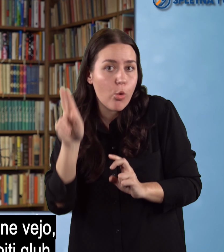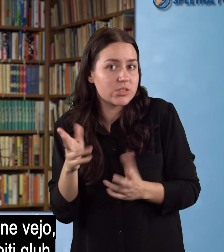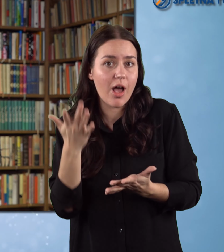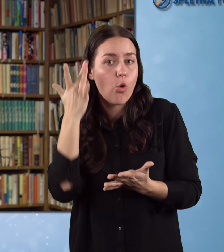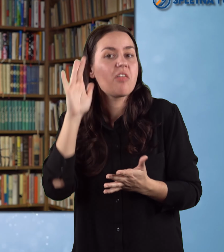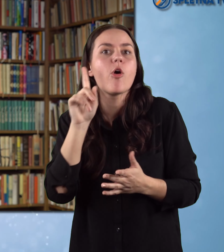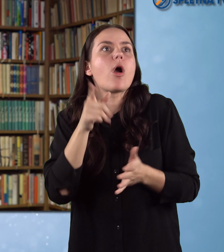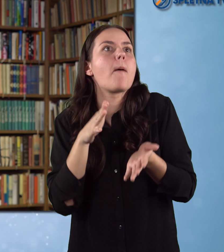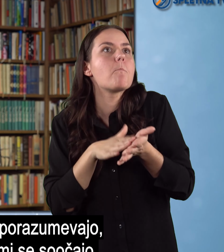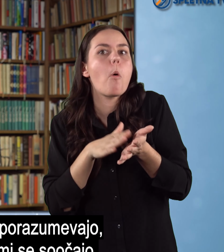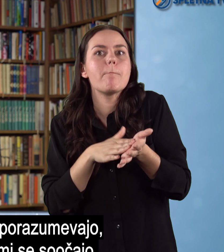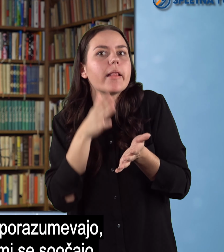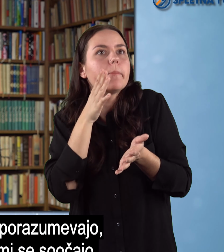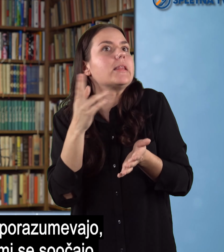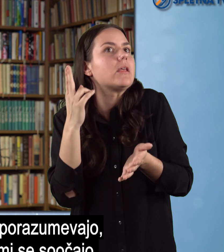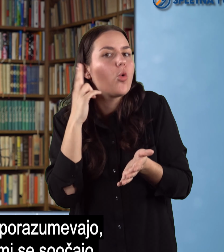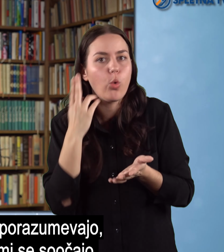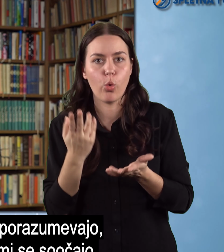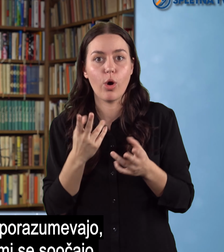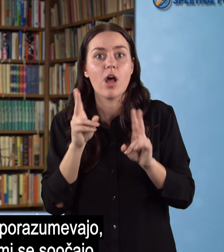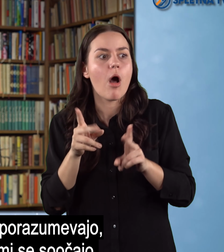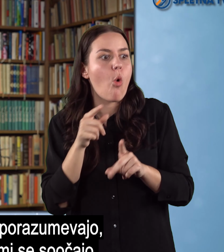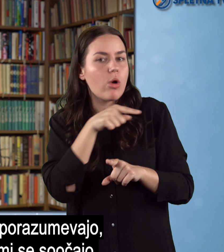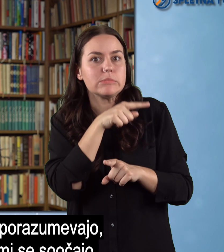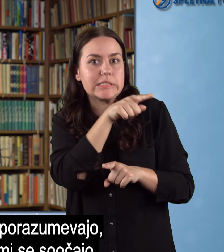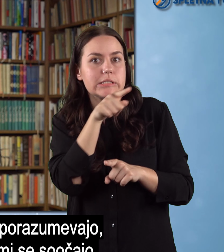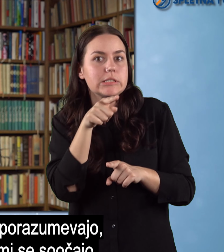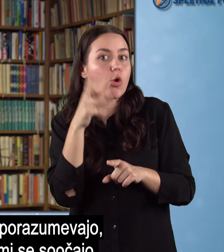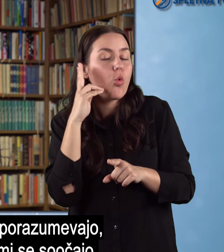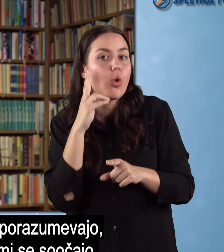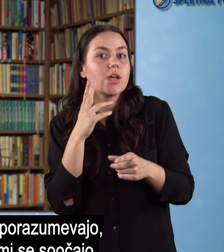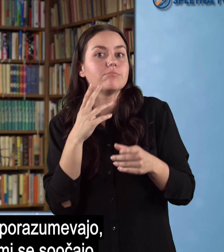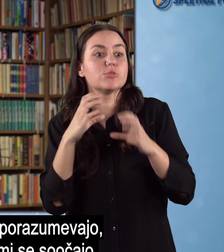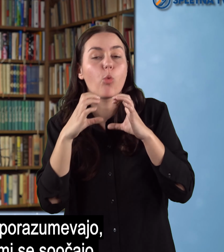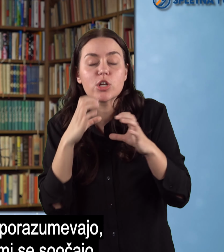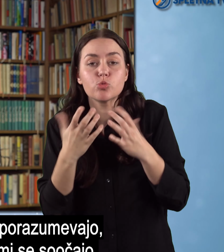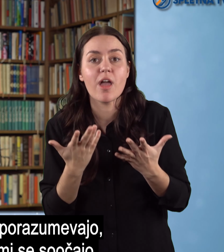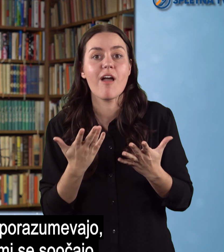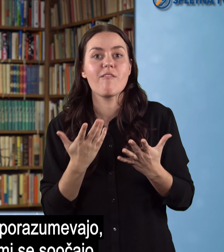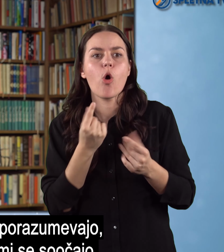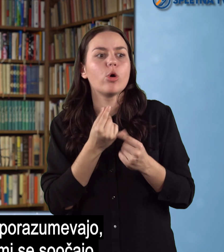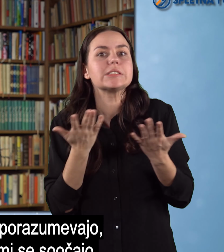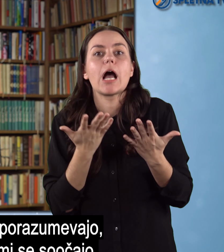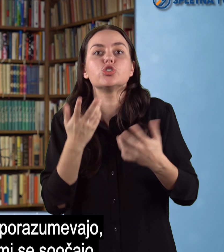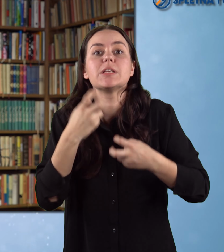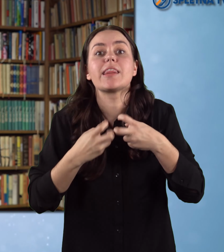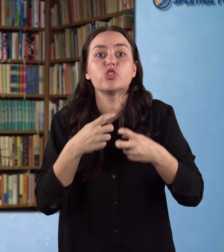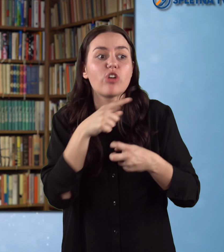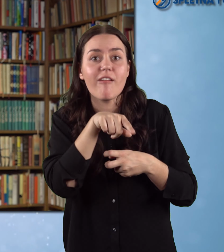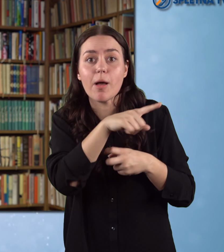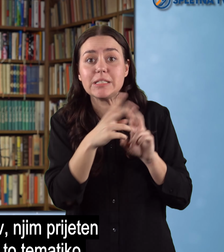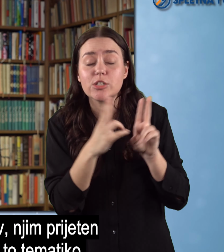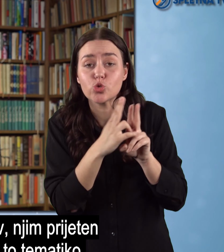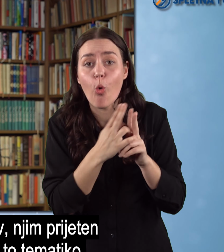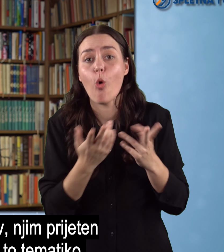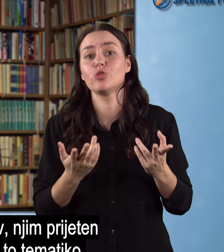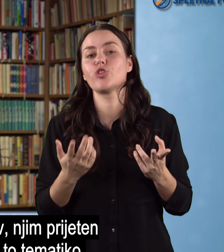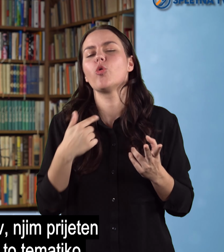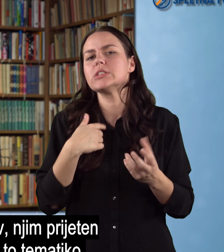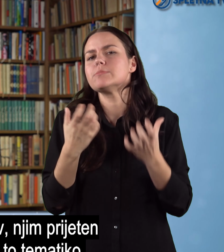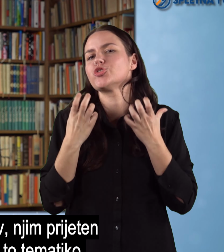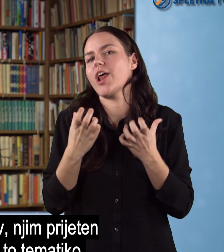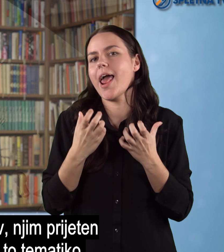gluh, kako se te osebe sporazumevajo, s kakšnimi težavami se soočajo. In sem želela